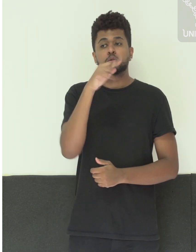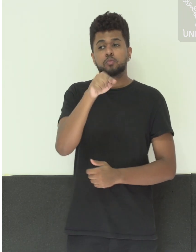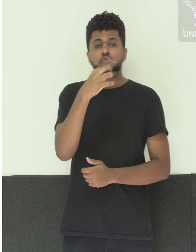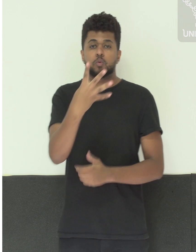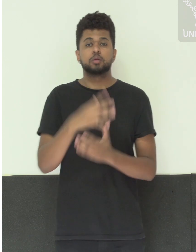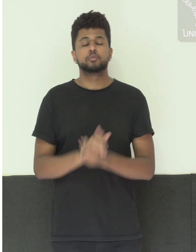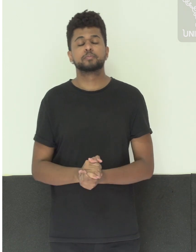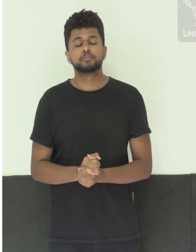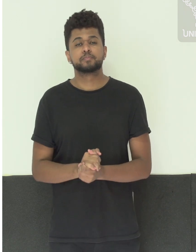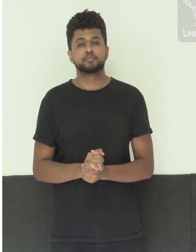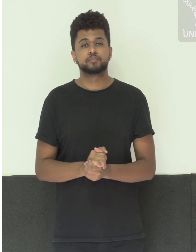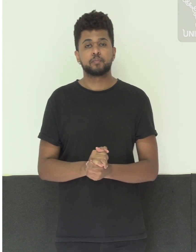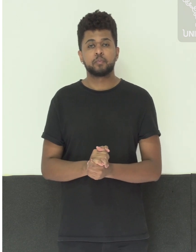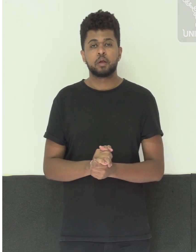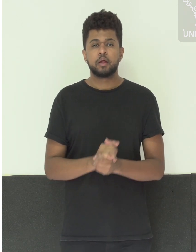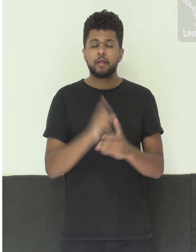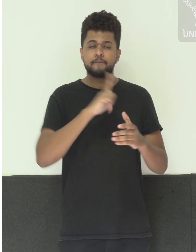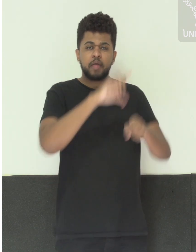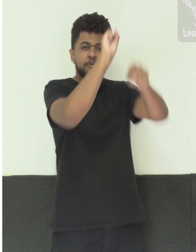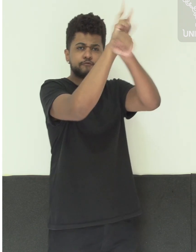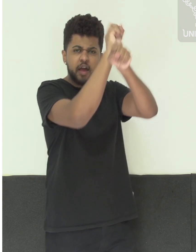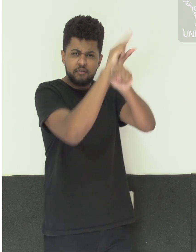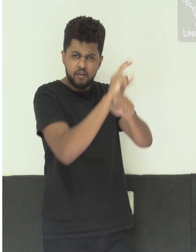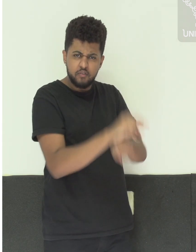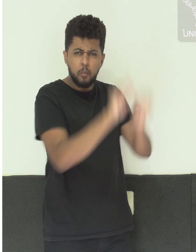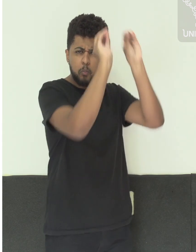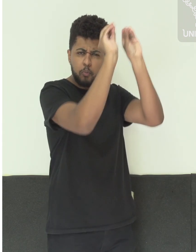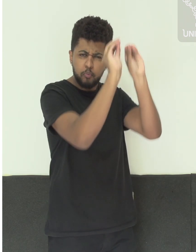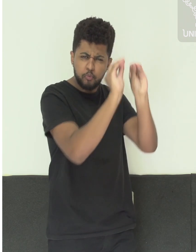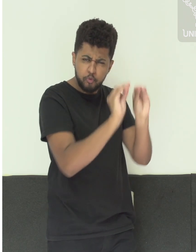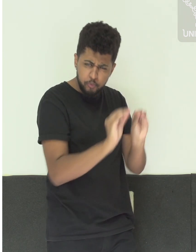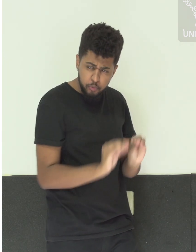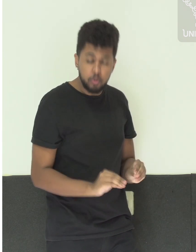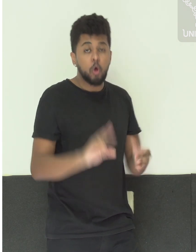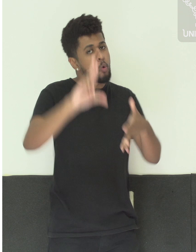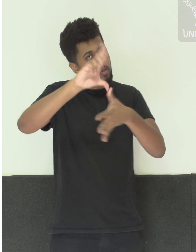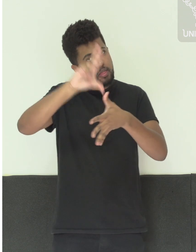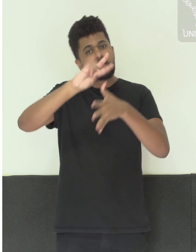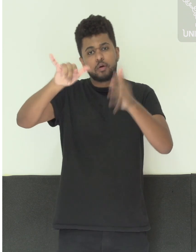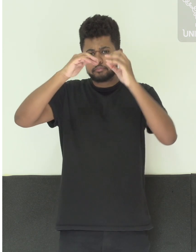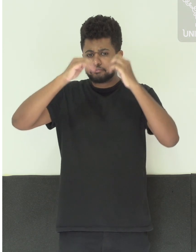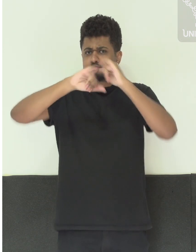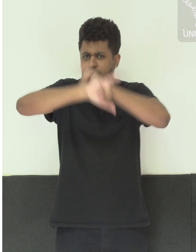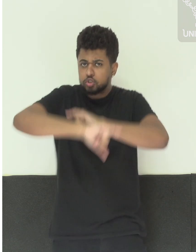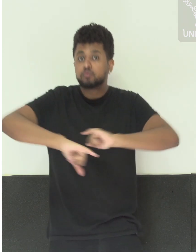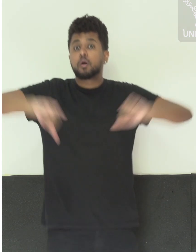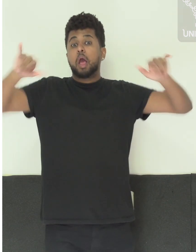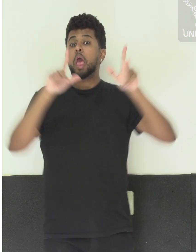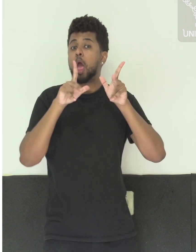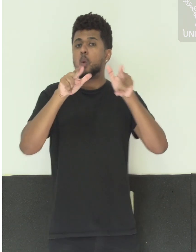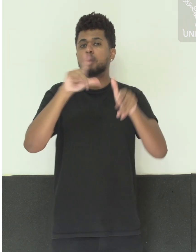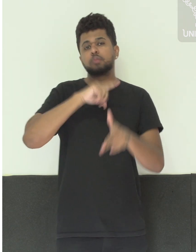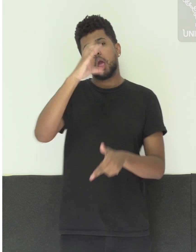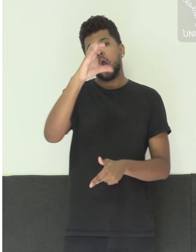4.4. Para o preenchimento das vagas, a UNILA divulgará, conforme previsto no